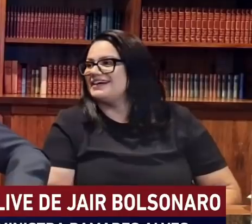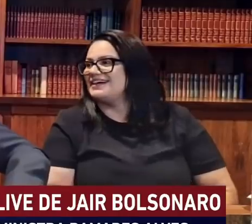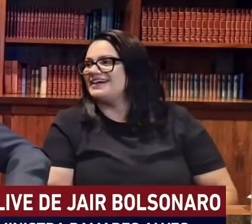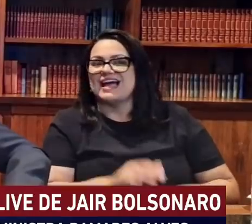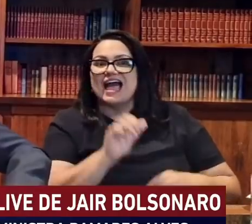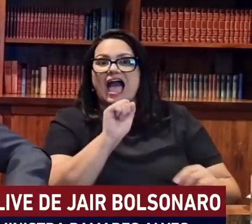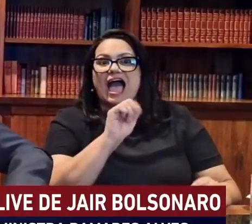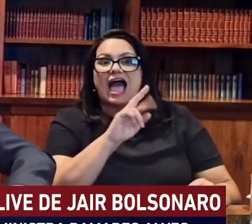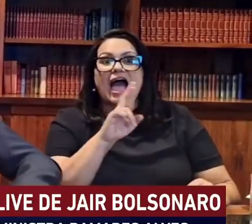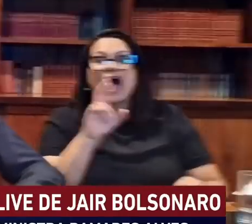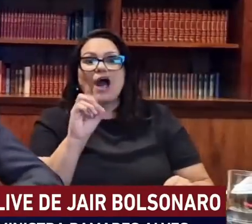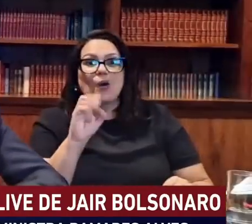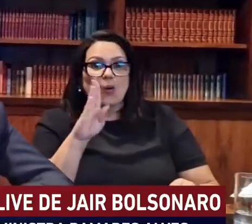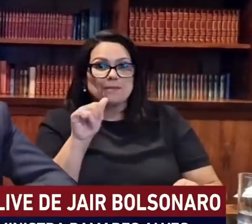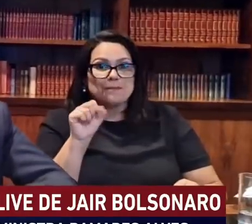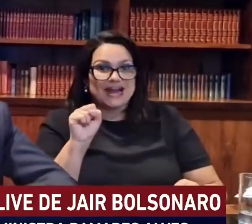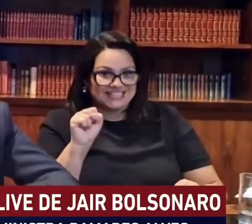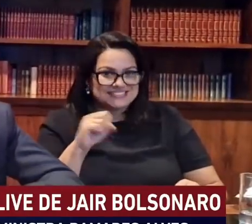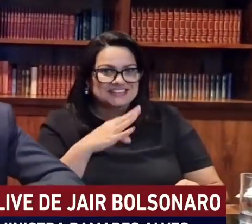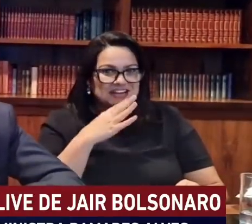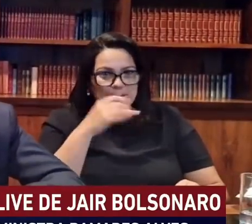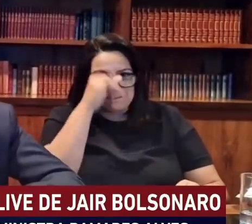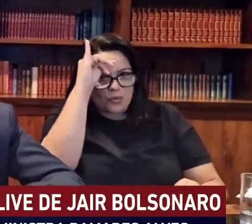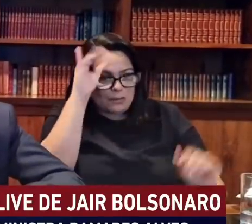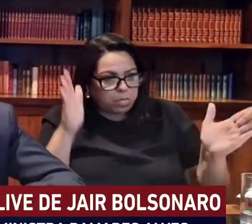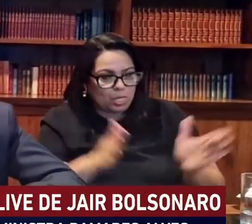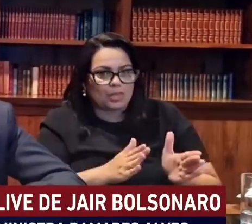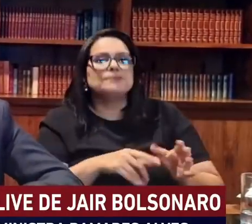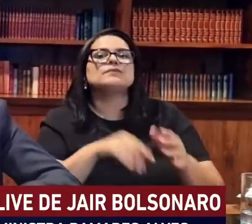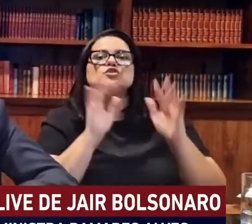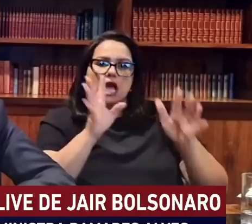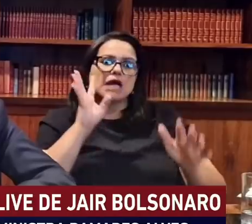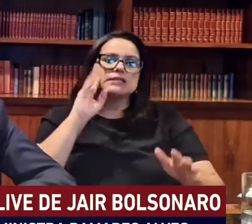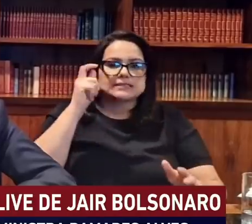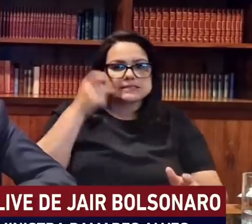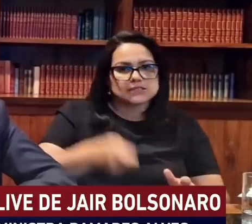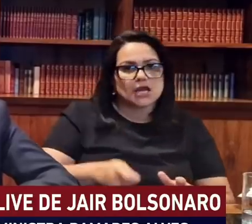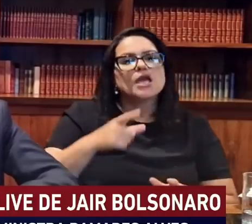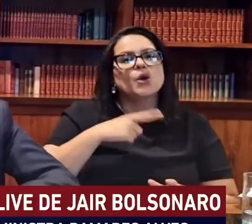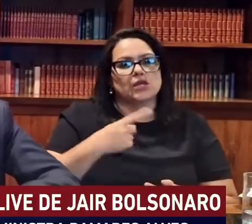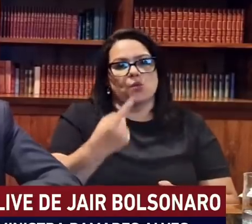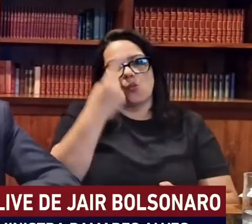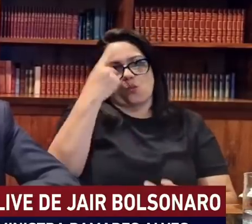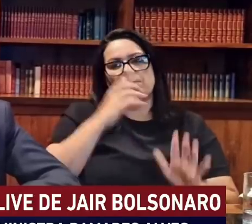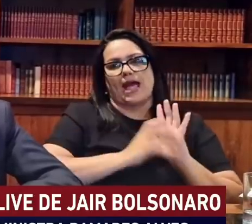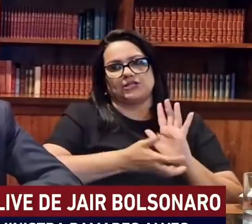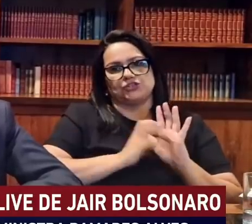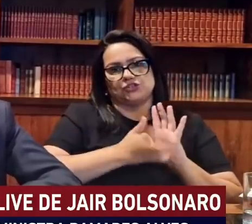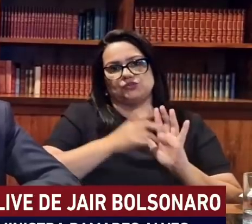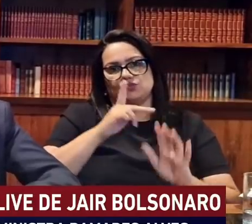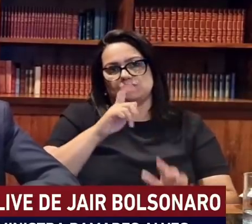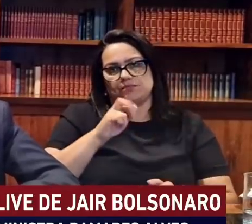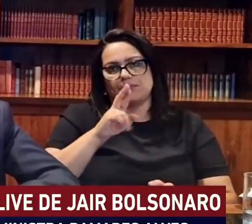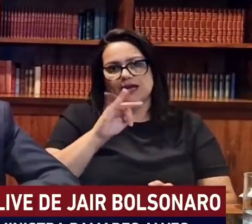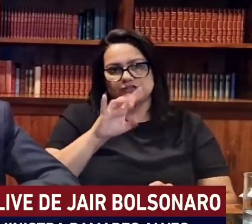arrobas? Deixa eu dizer uma coisa. Já está definido que eu tenho um partido agora. Minha filiação